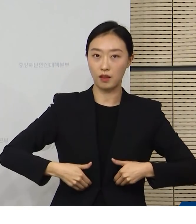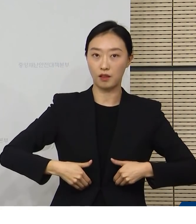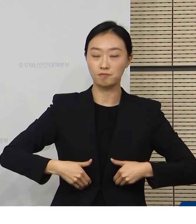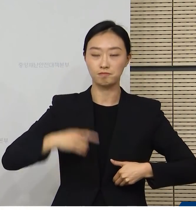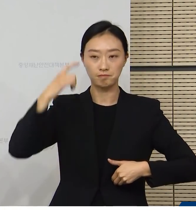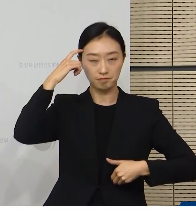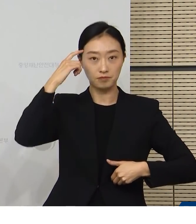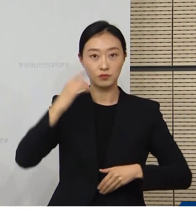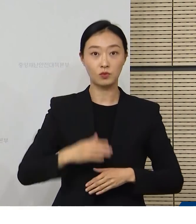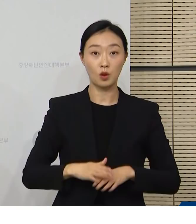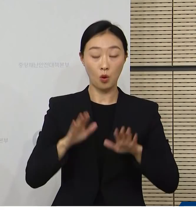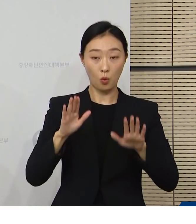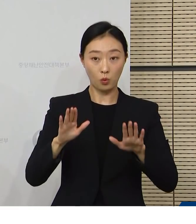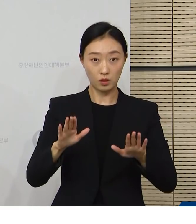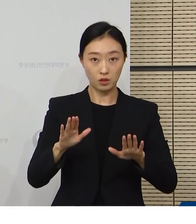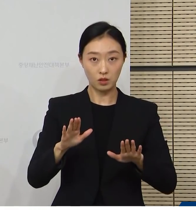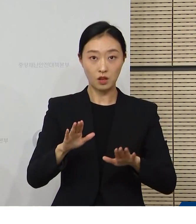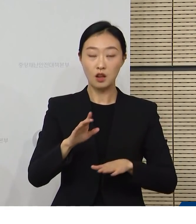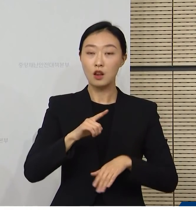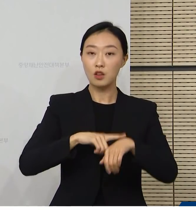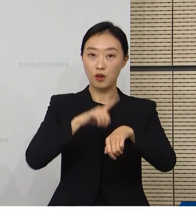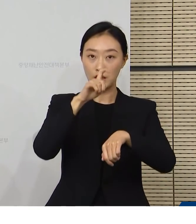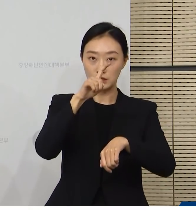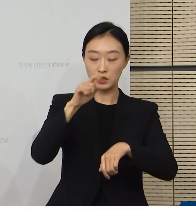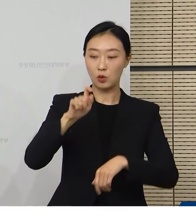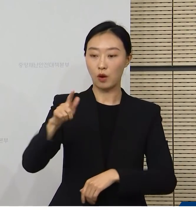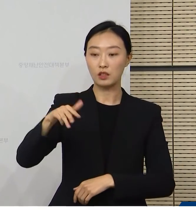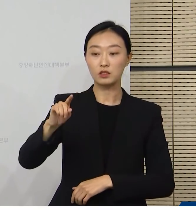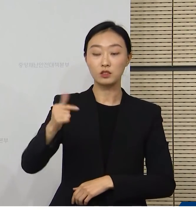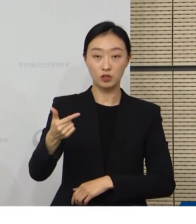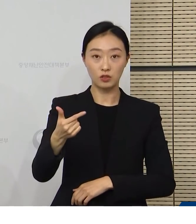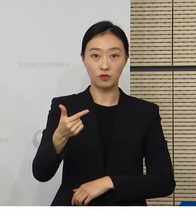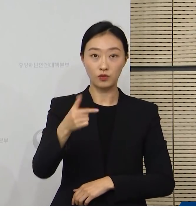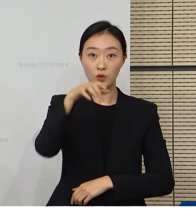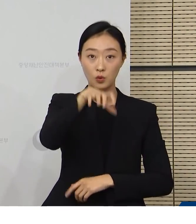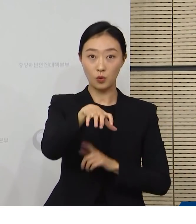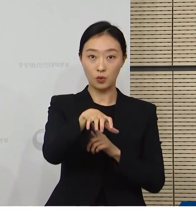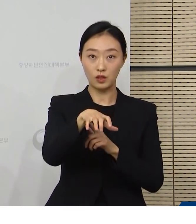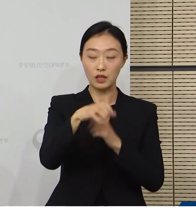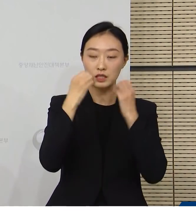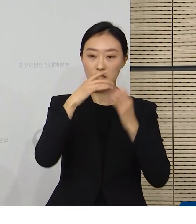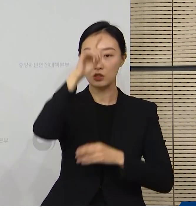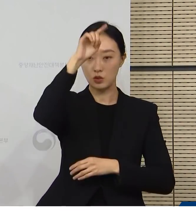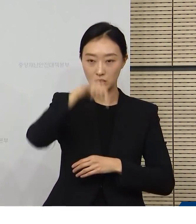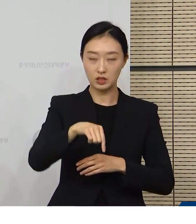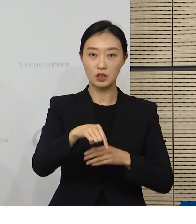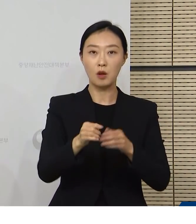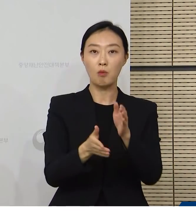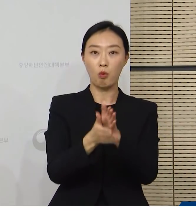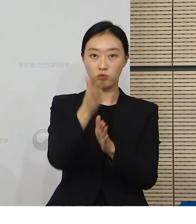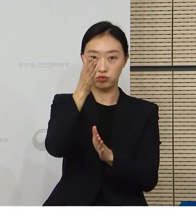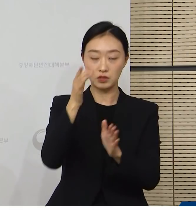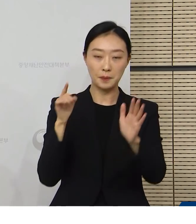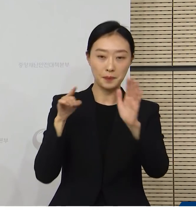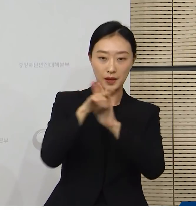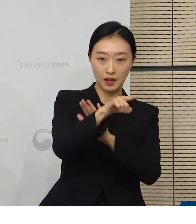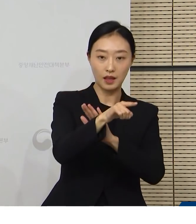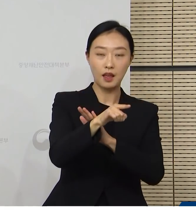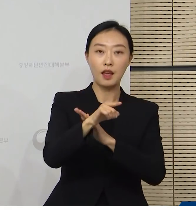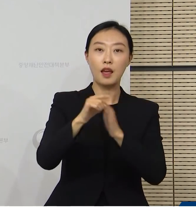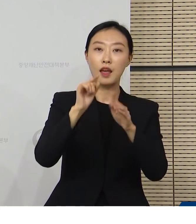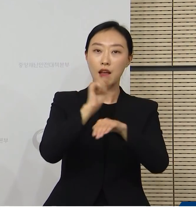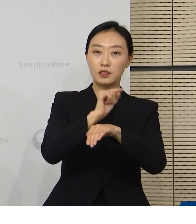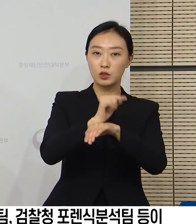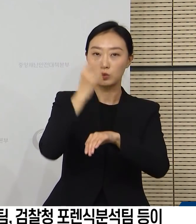따라 오늘 오전 11시에 과천에 있는 신천지교회 본부에 대하여 행정조사를 실시하고